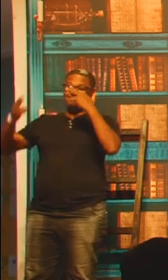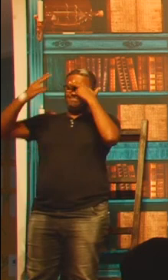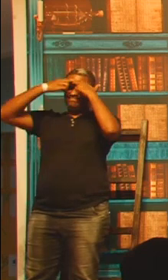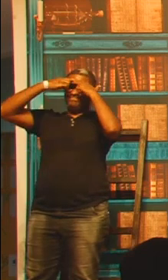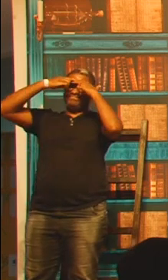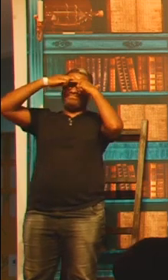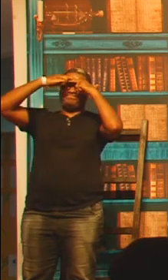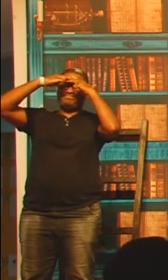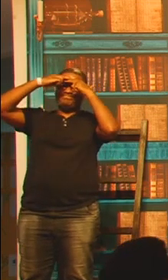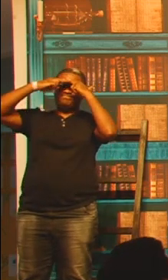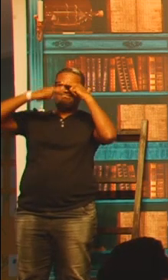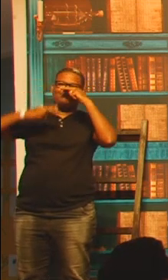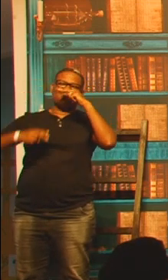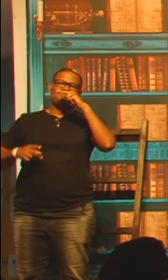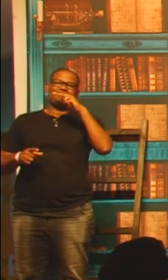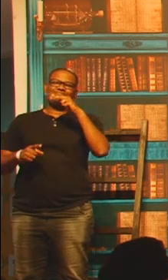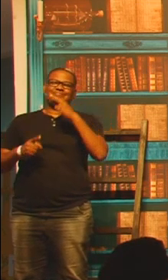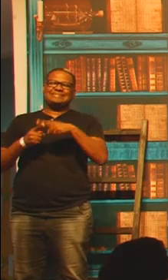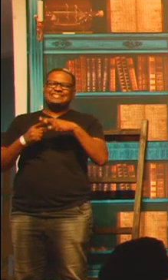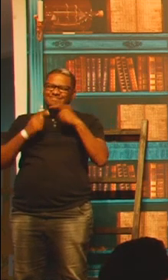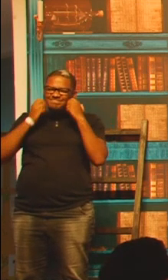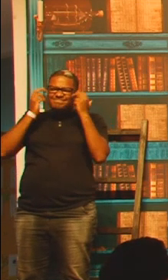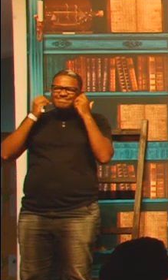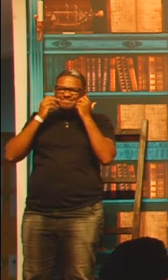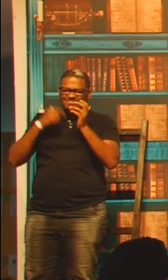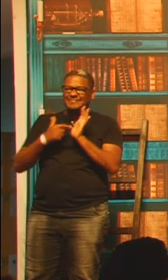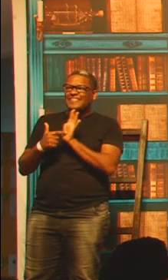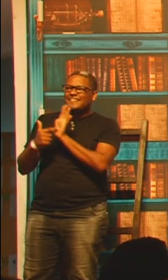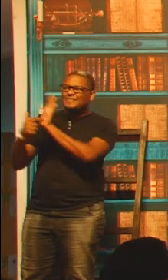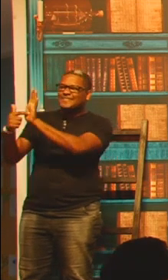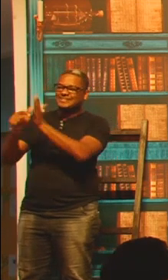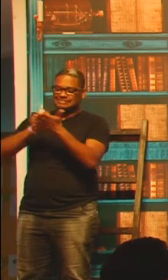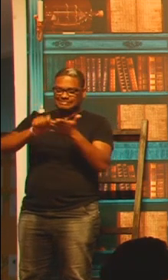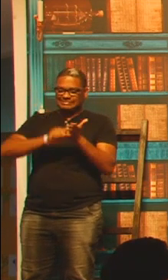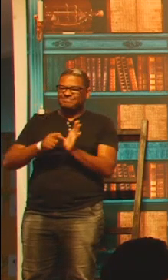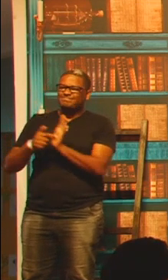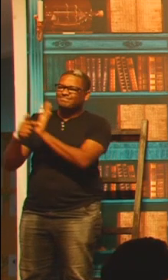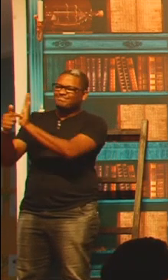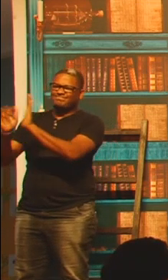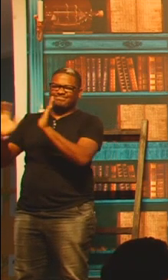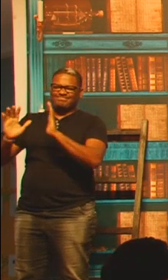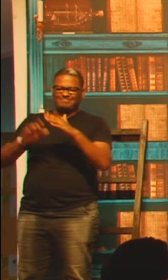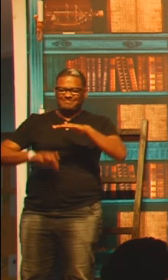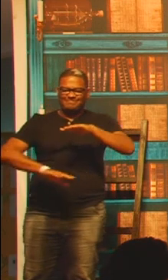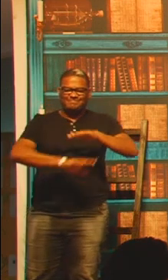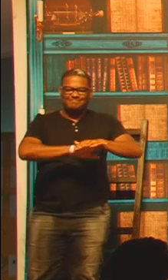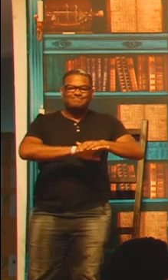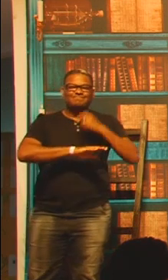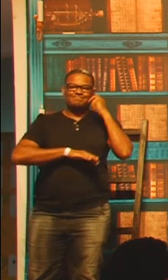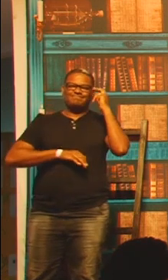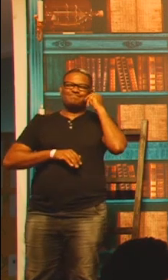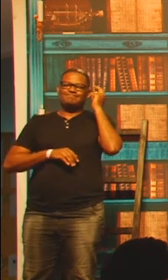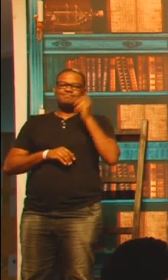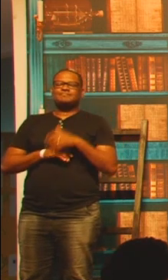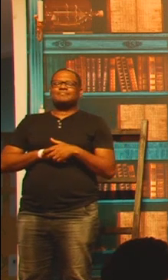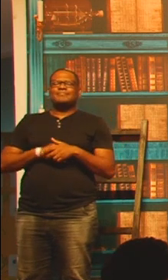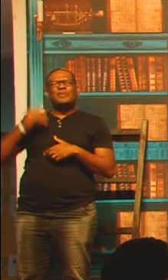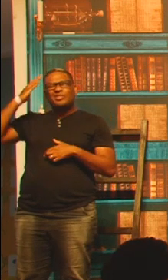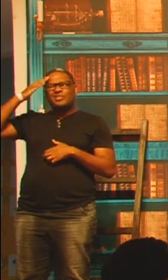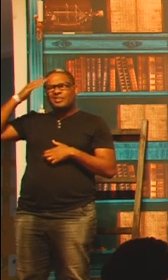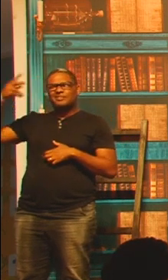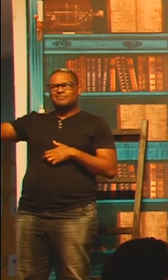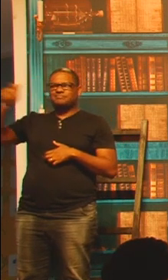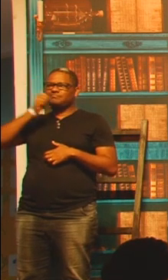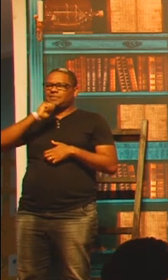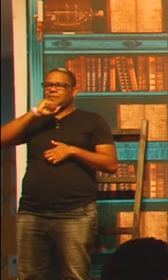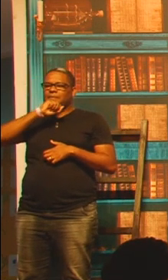de uma forma que eu sempre tive vergonha de mostrar as coisas que eu escrevia para outras pessoas, né? Mas eu entendo minha mãe, ela